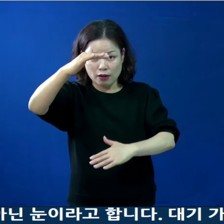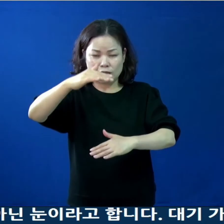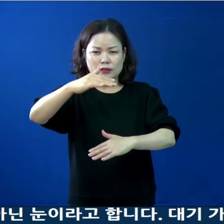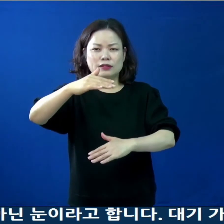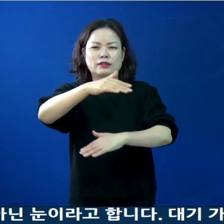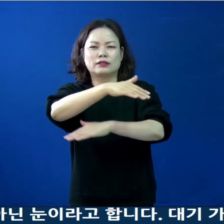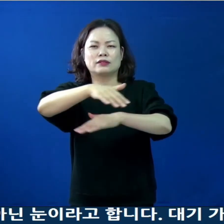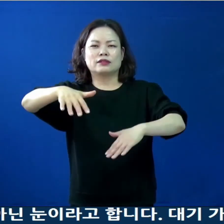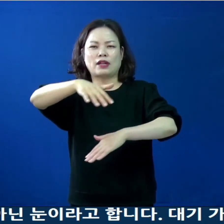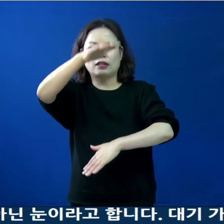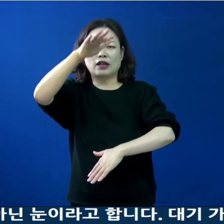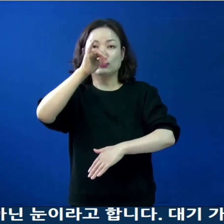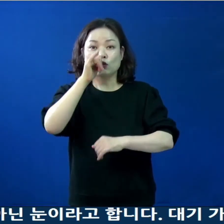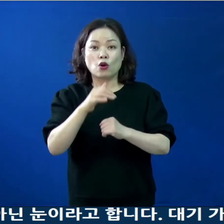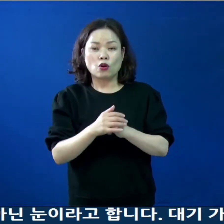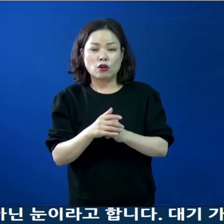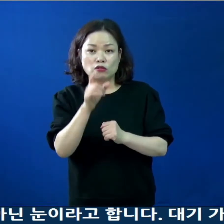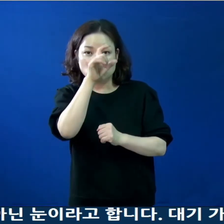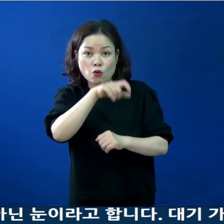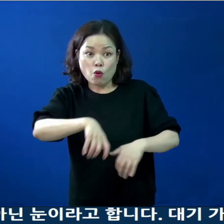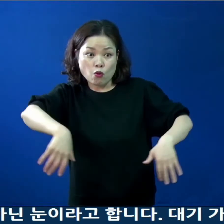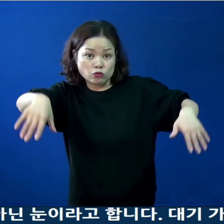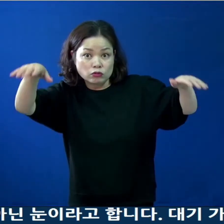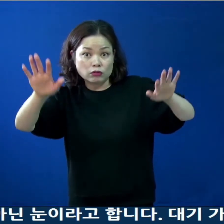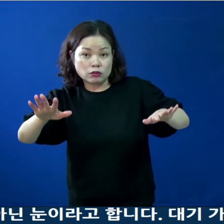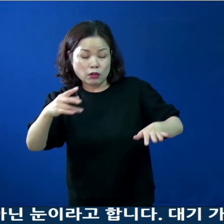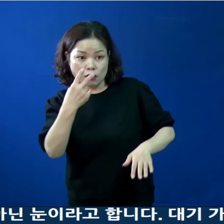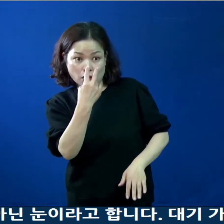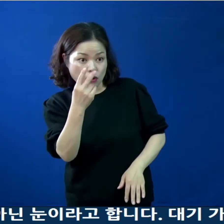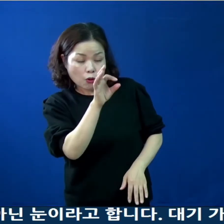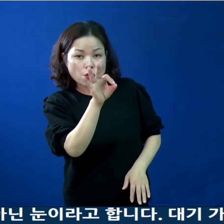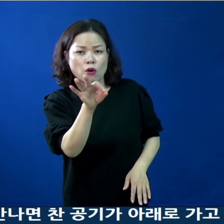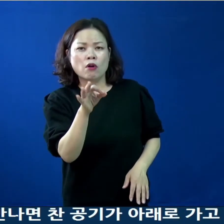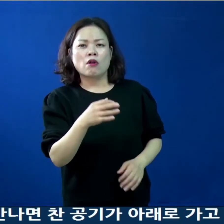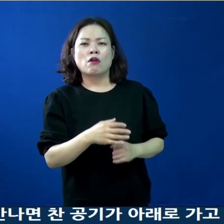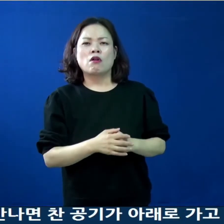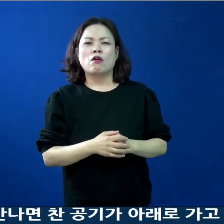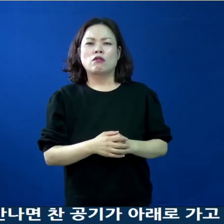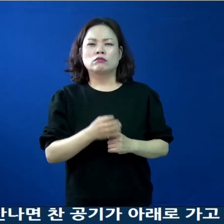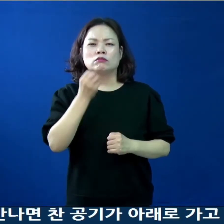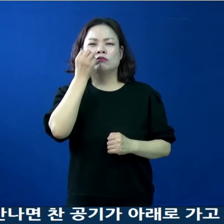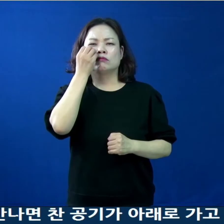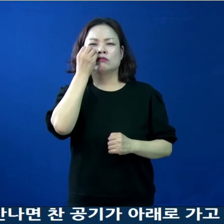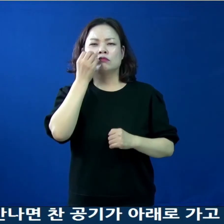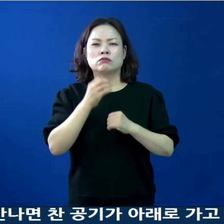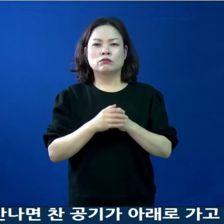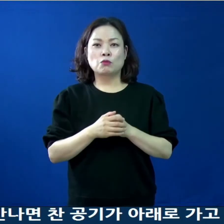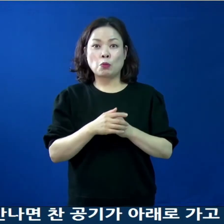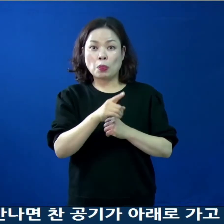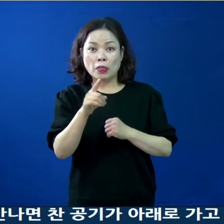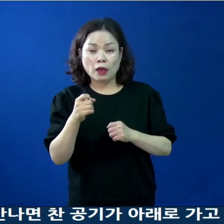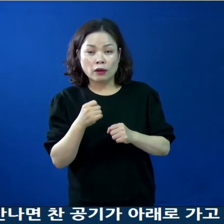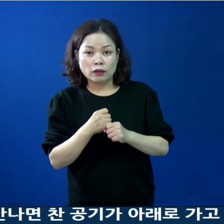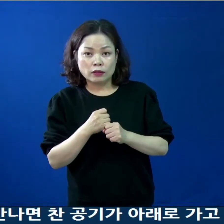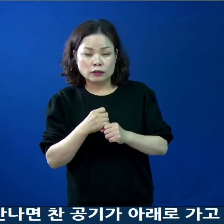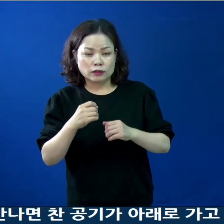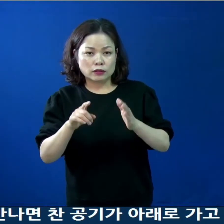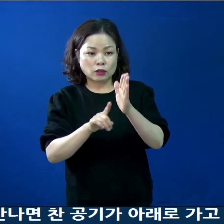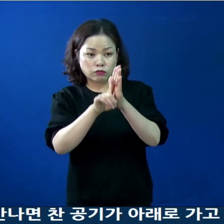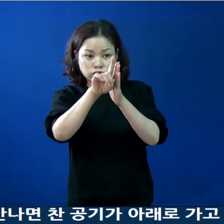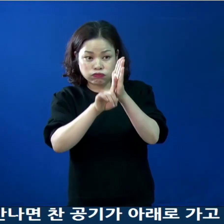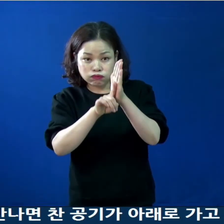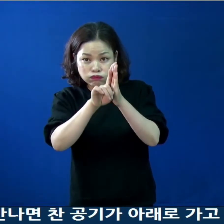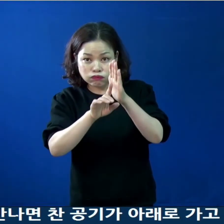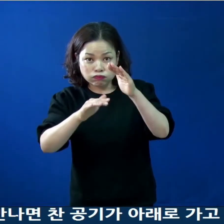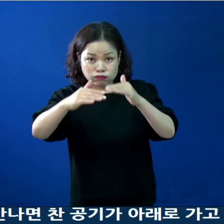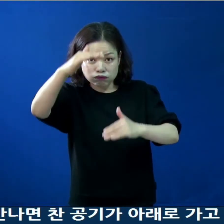뜨거운 공기가 올라가면서. 근데 이 독수리가 그걸 본다는 것이에요. 그 기류를. 참 신기합니다. 그 온난 상승 기류를 보고 자기 힘으로